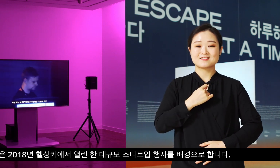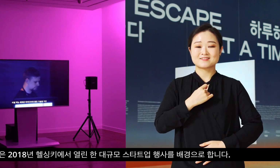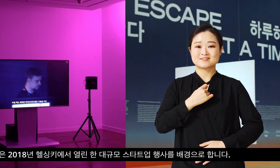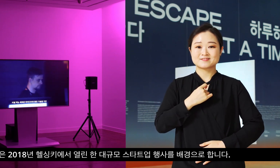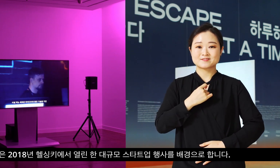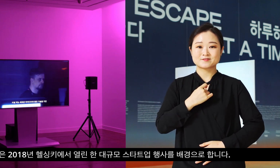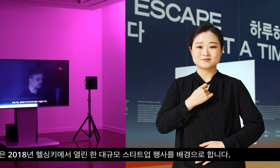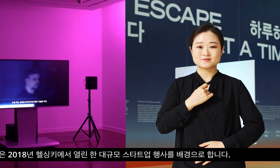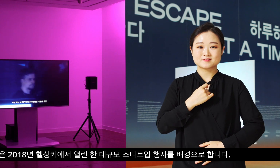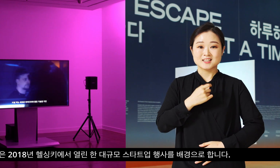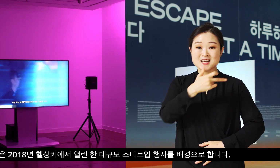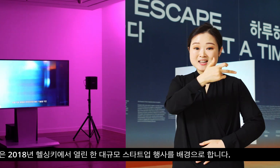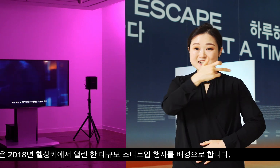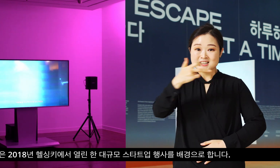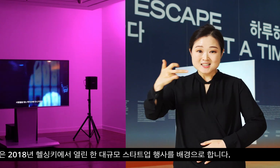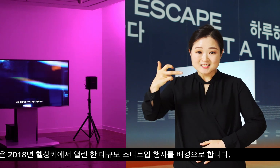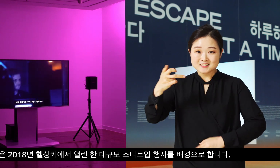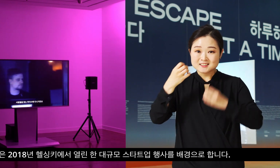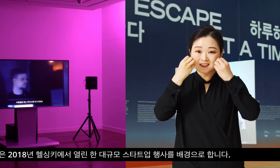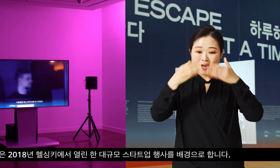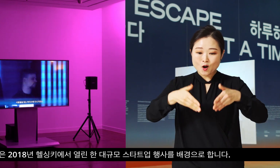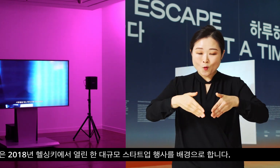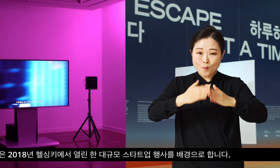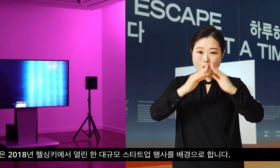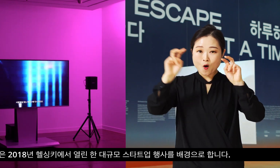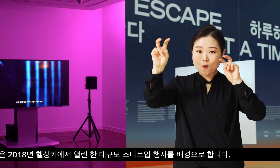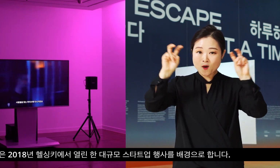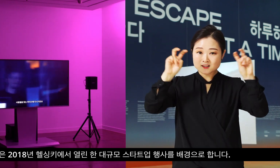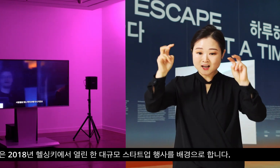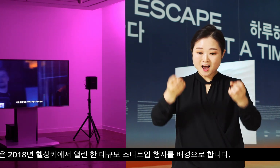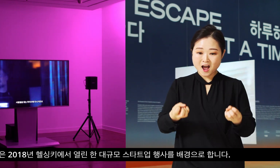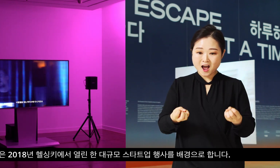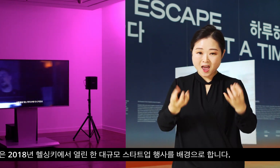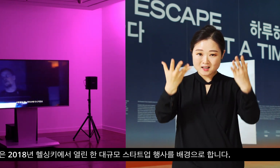한 대규모 스타트업 행사를 배경으로 합니다.